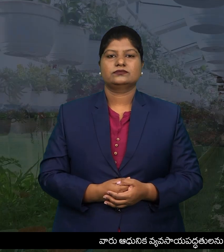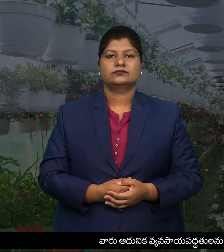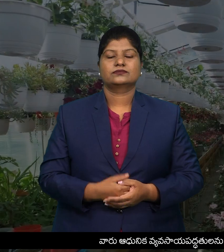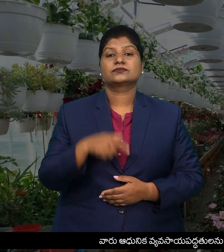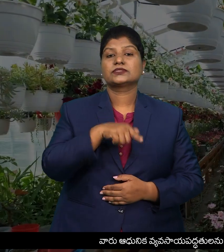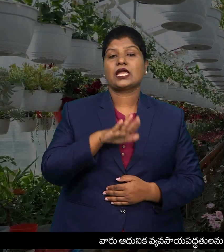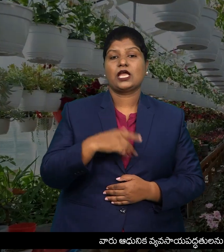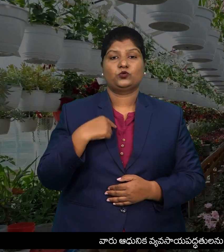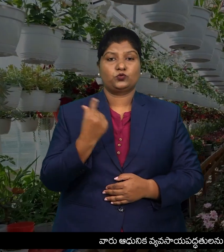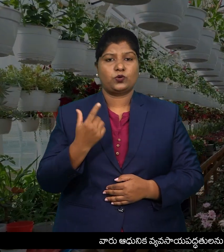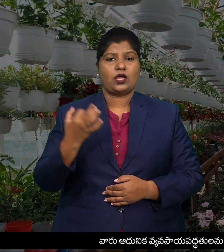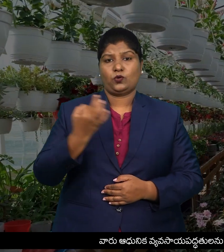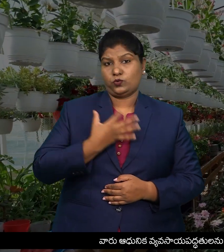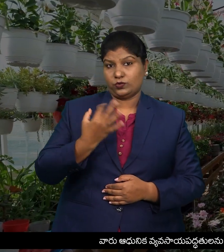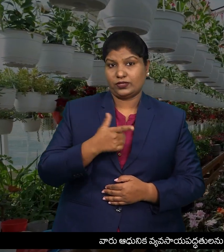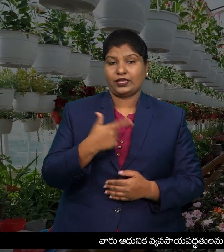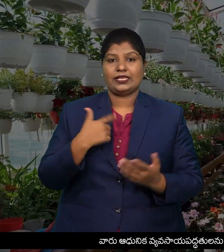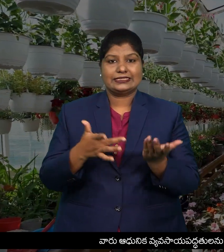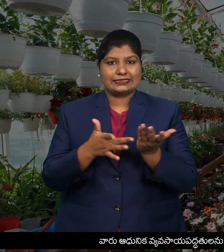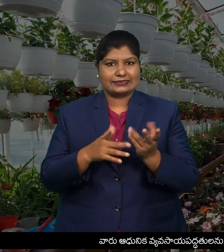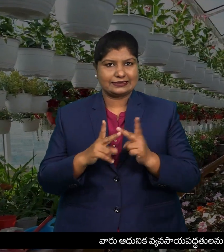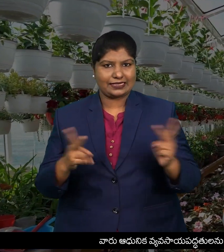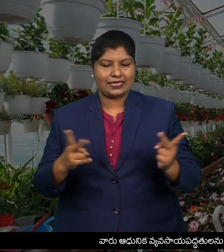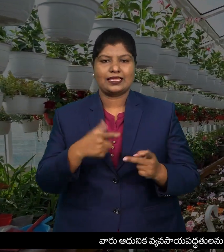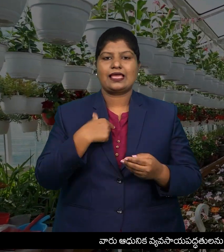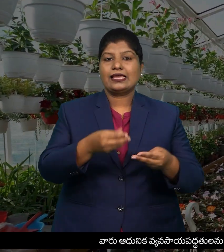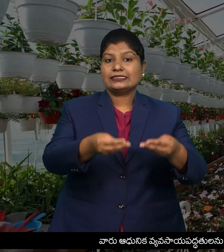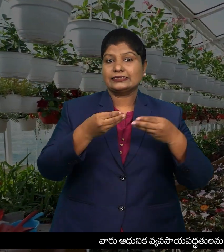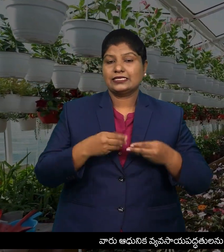వారు ఆధునిక వ్యవసాయ పద్ధతులను పాటిస్తూ ప్రభుత్వం నుండి రాయితీలను పొందుతూ